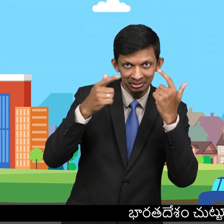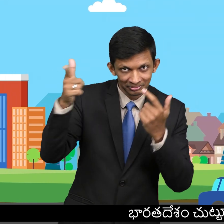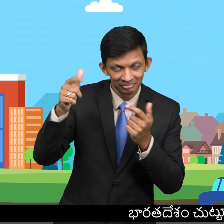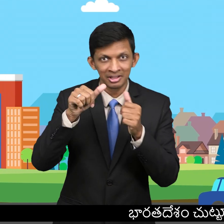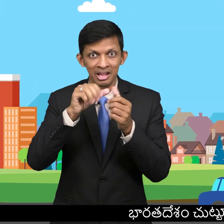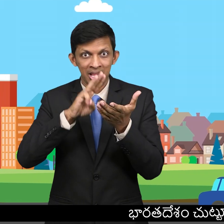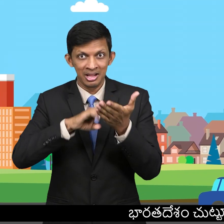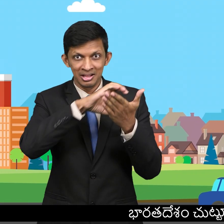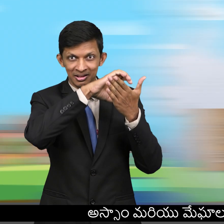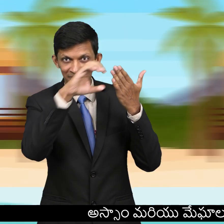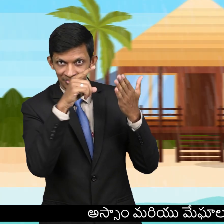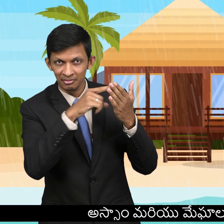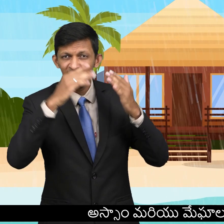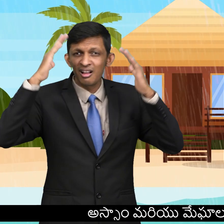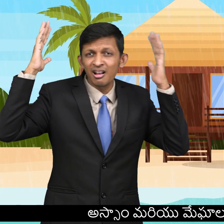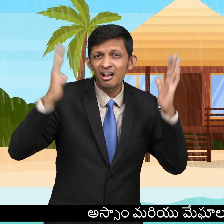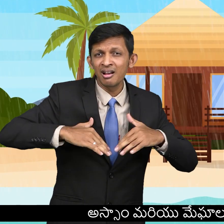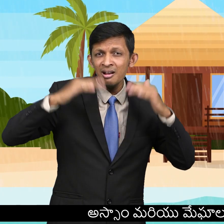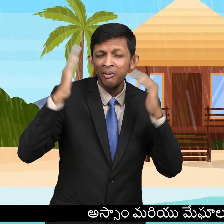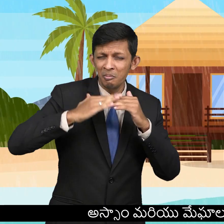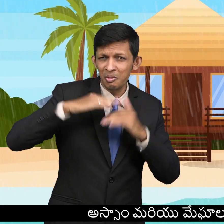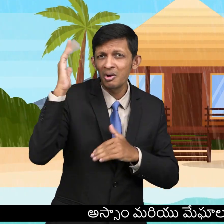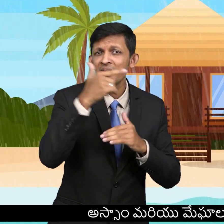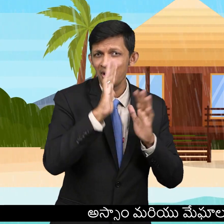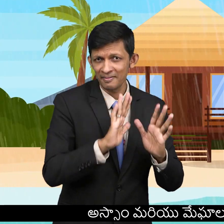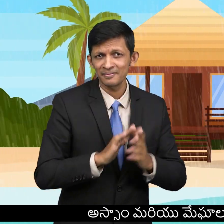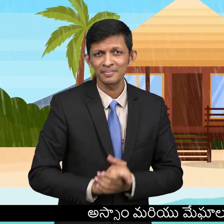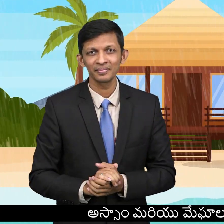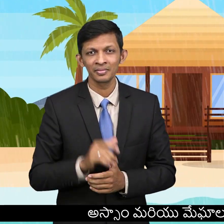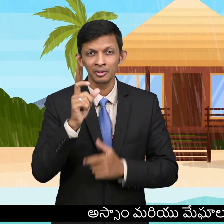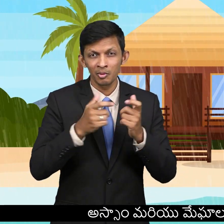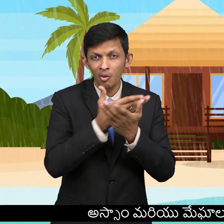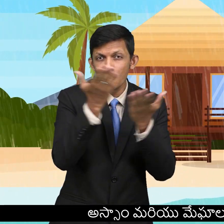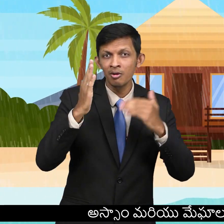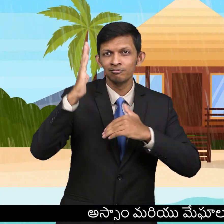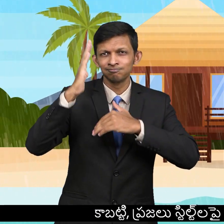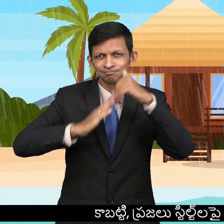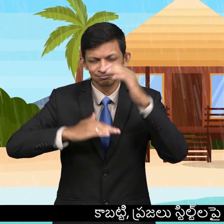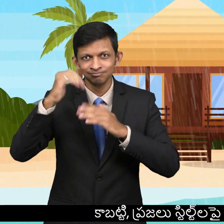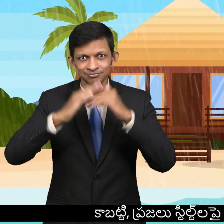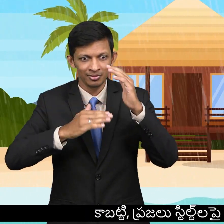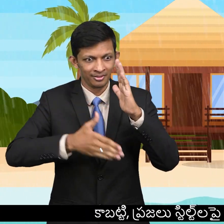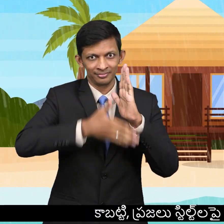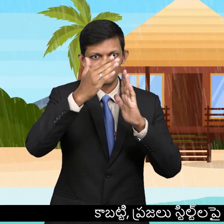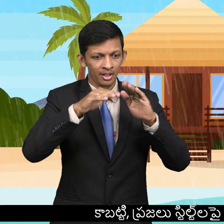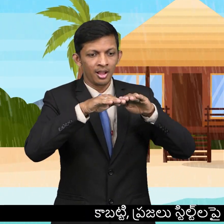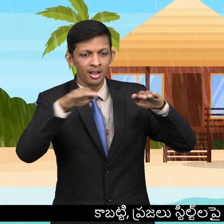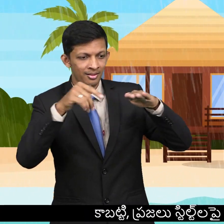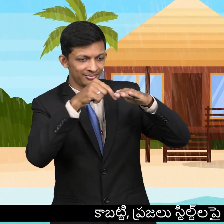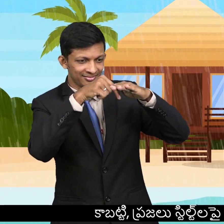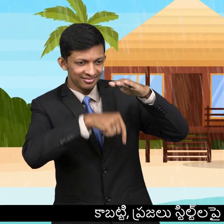ప్రదక్షిణ చేద్దాం. అస్సాం మరియు మేఘాలయలో చాలా వర్షాలు కురుస్తాయి కాబట్టి